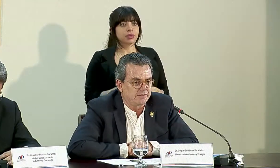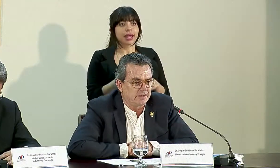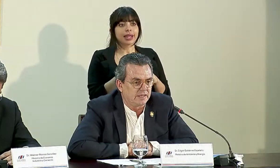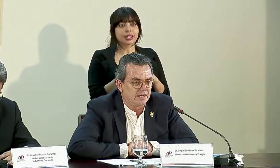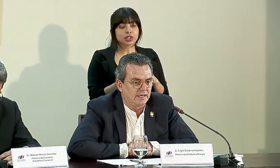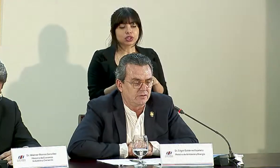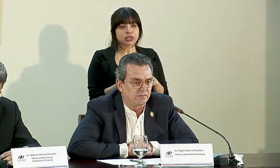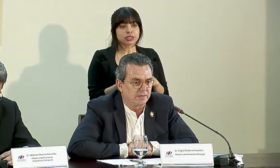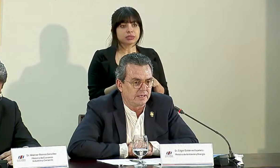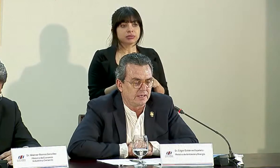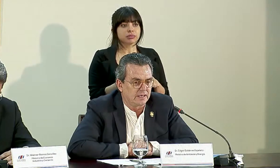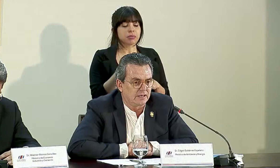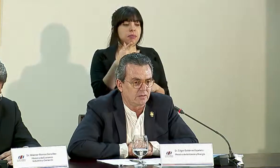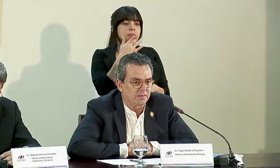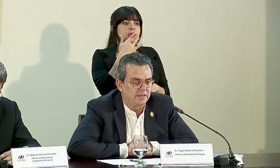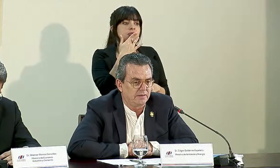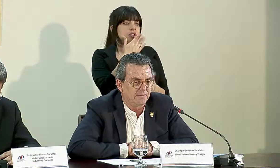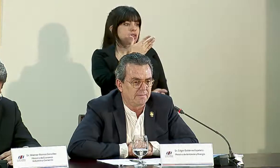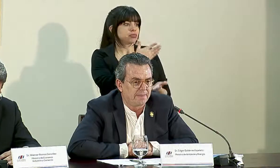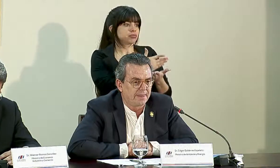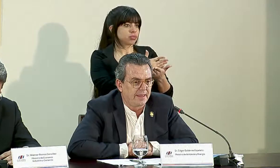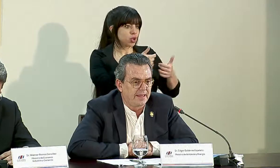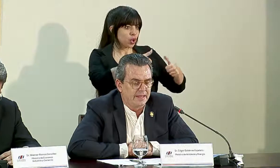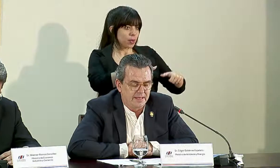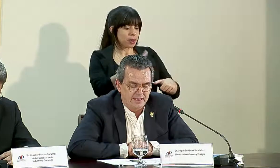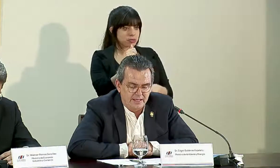entonces que prefería romper el convenio.